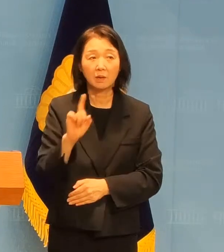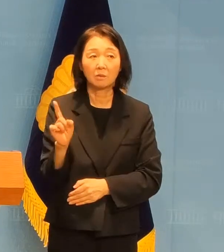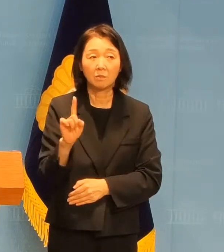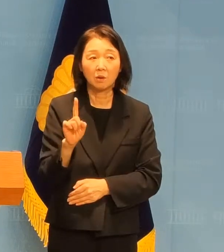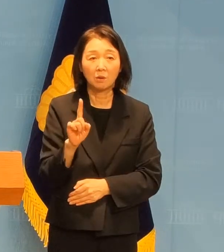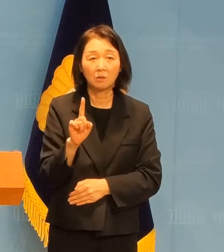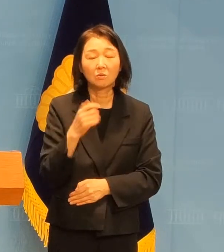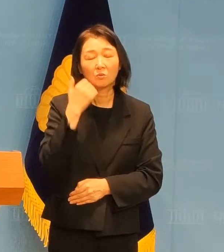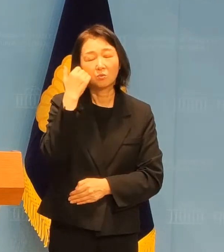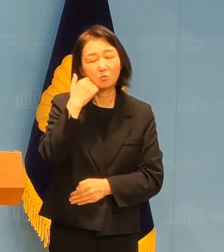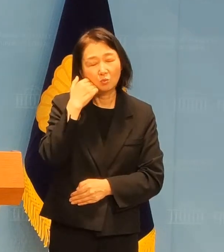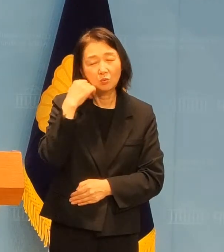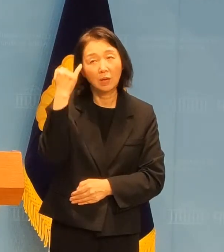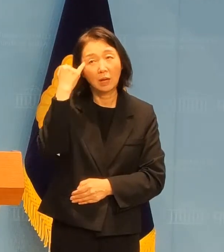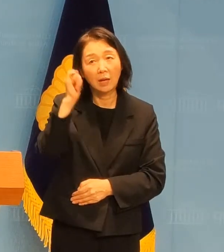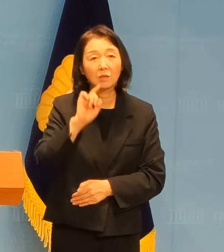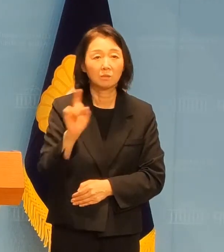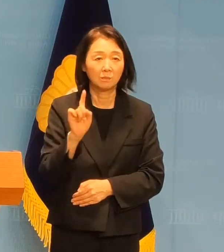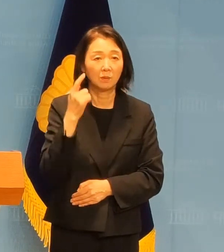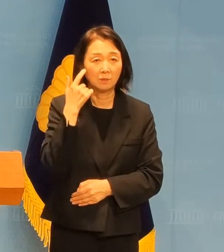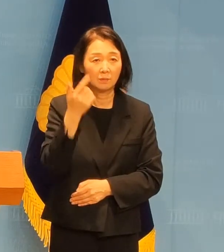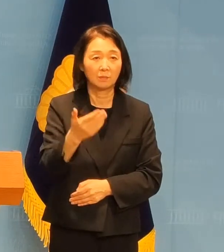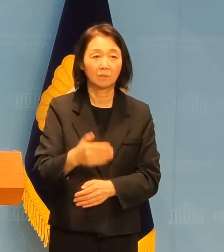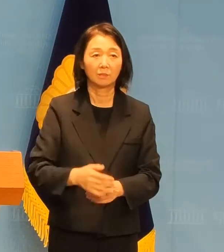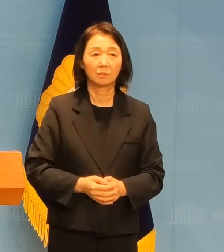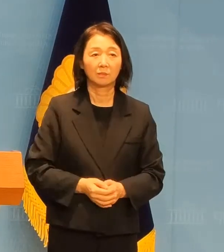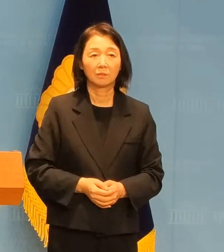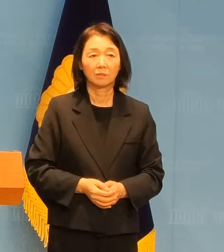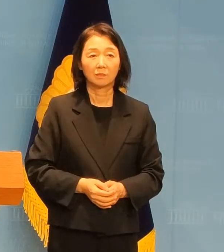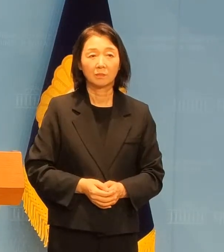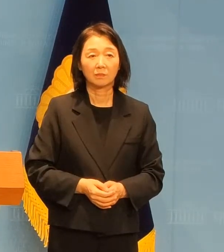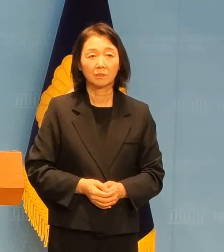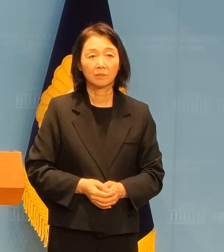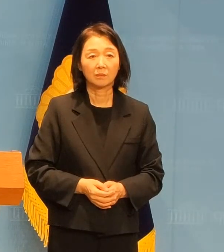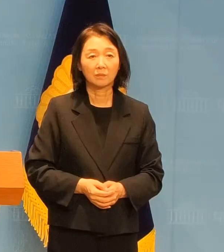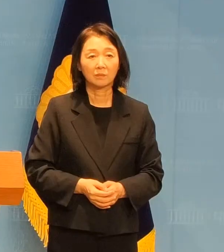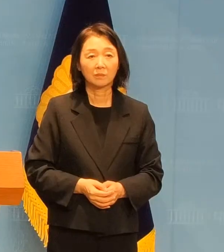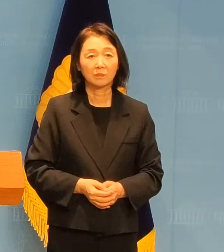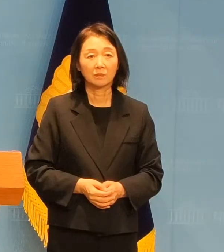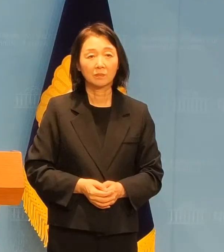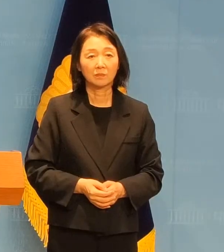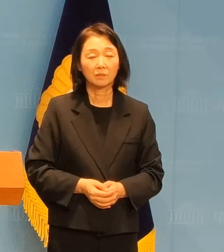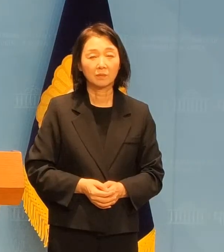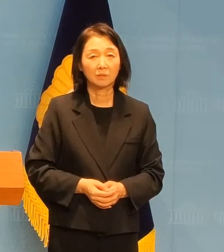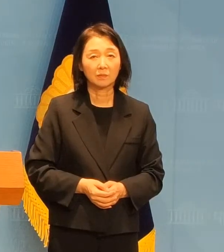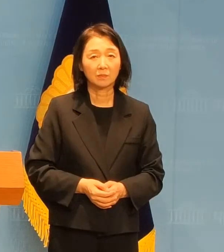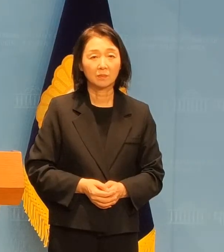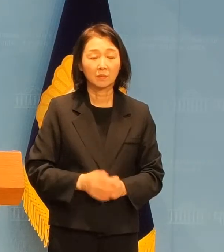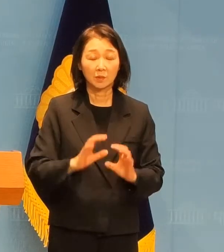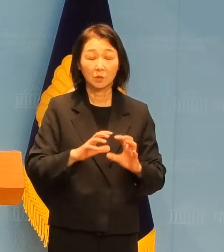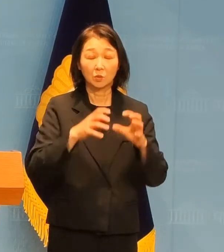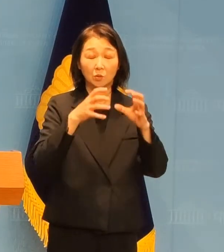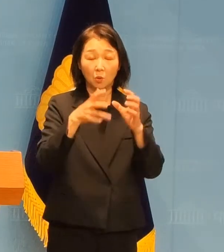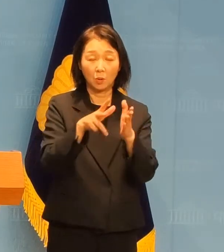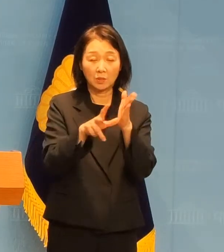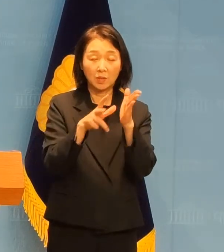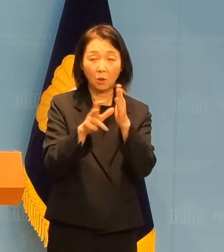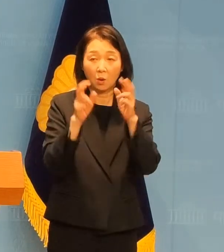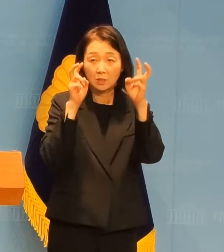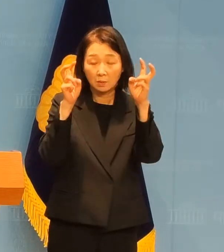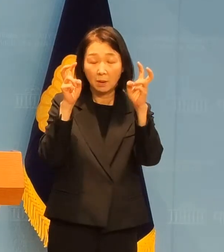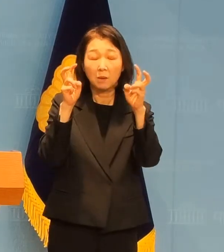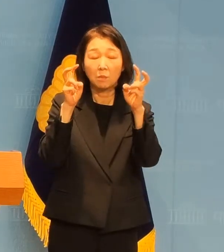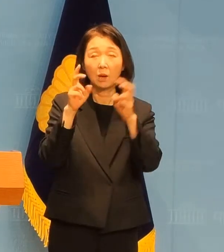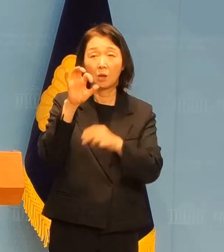누구의 머리에서 나온 것입니까? 더욱이 글로벌 자원개발 기업 우드사이드가 이미